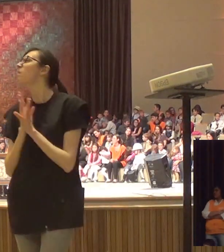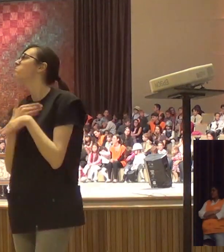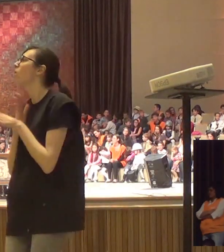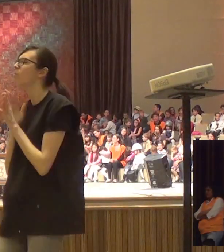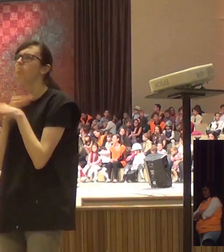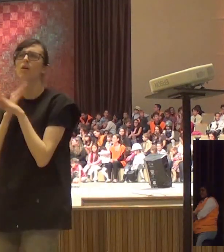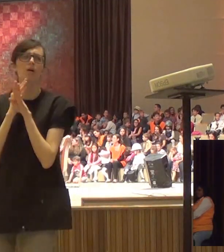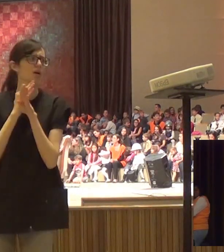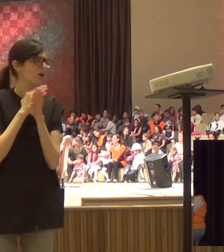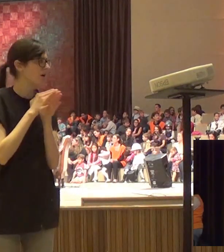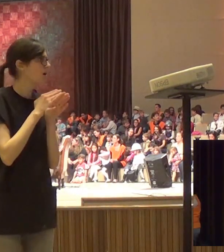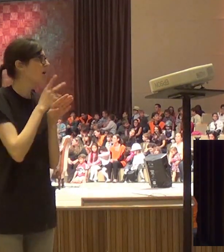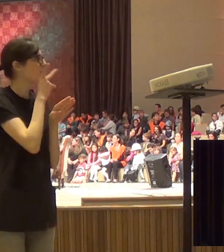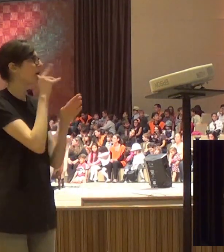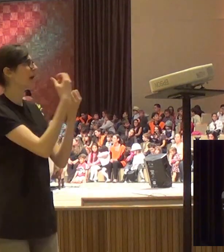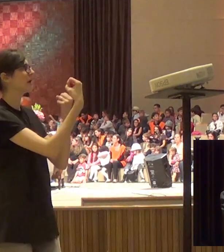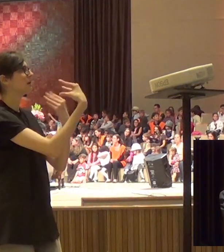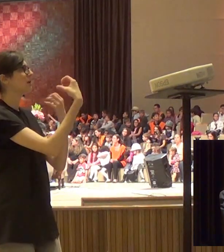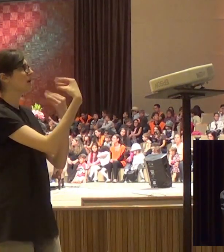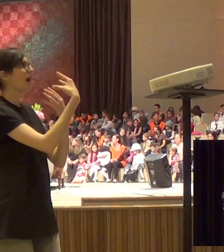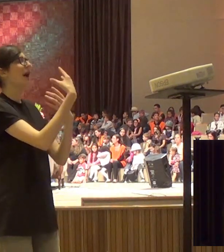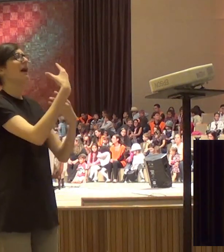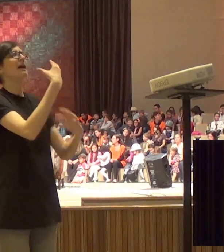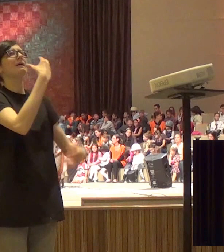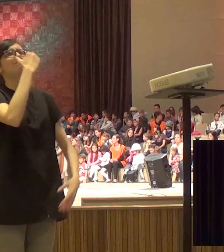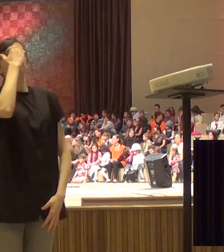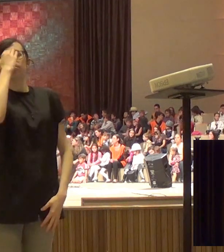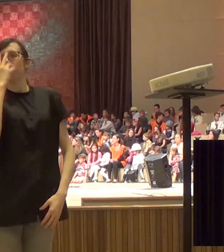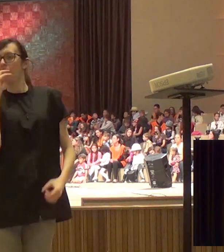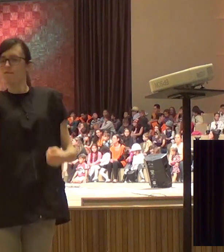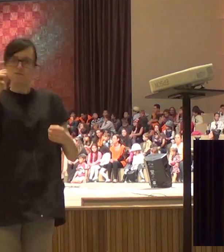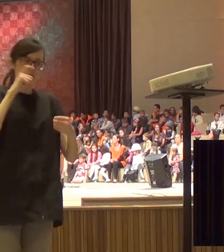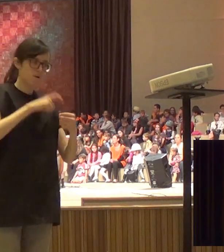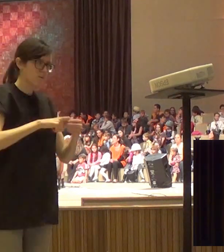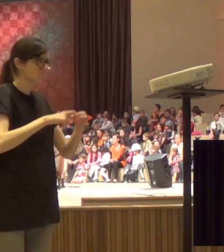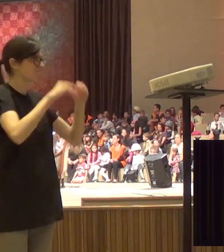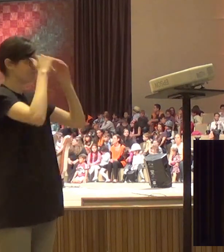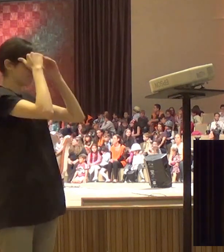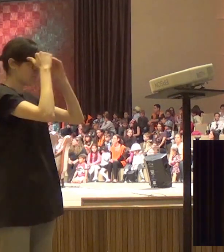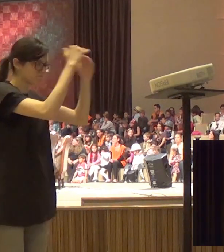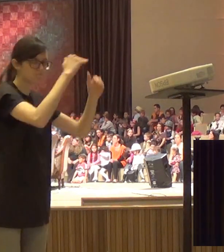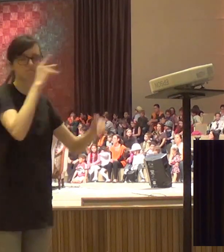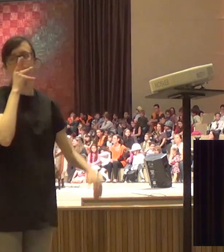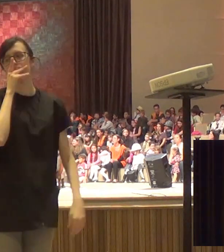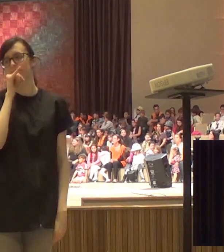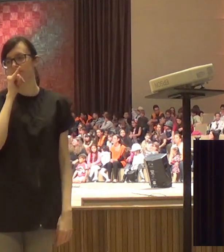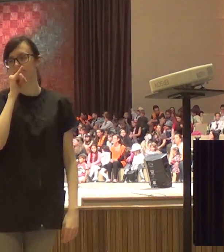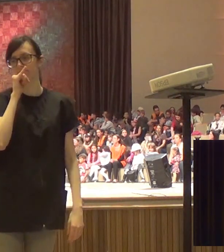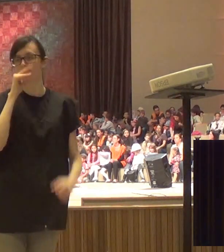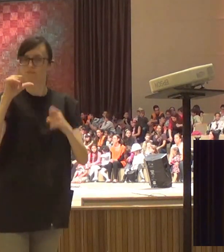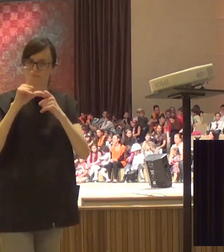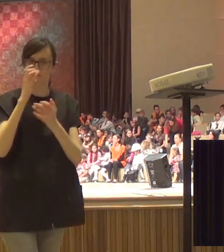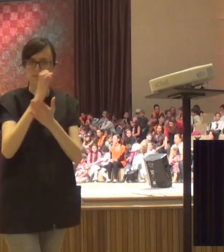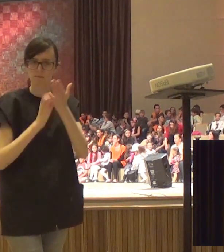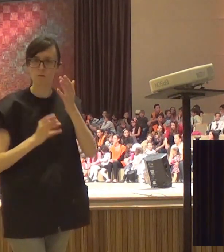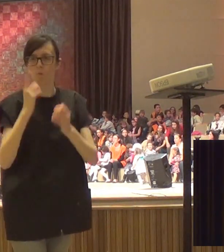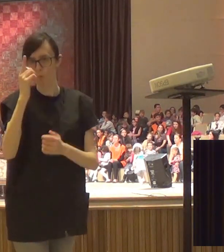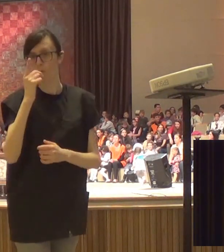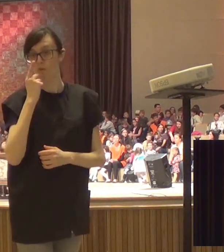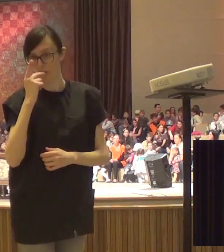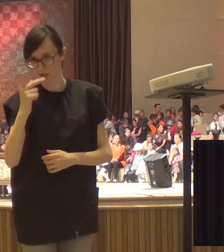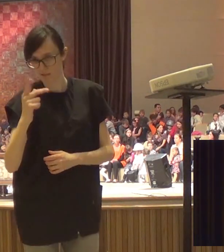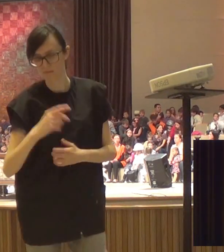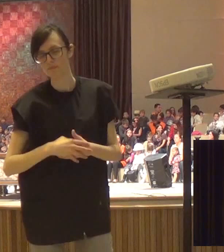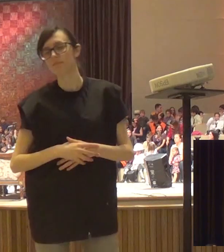desobedientes voltam ao caminho da sabedoria. Vamos ler agora novamente aquele texto de Lucas 1 e olhar essa